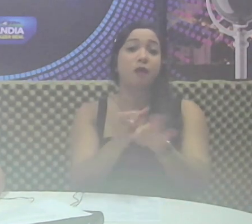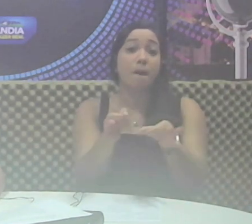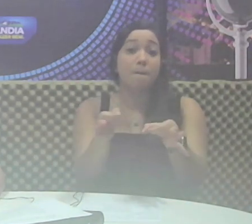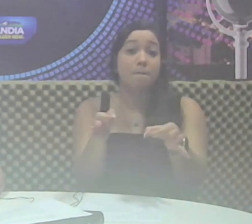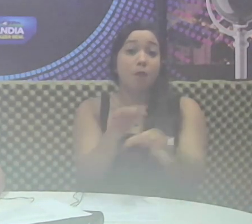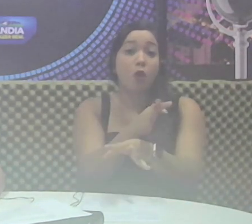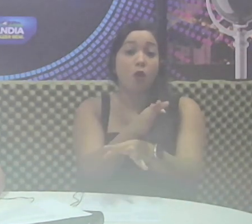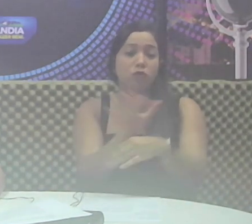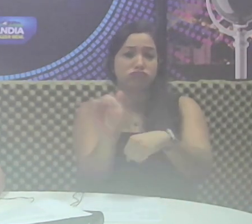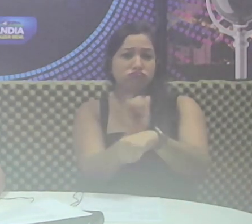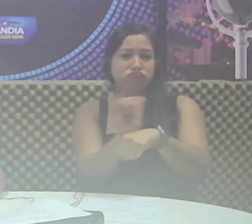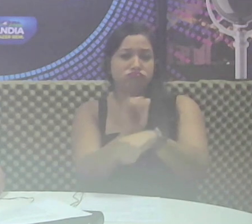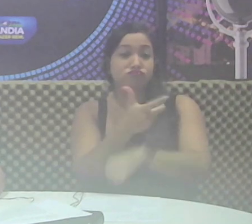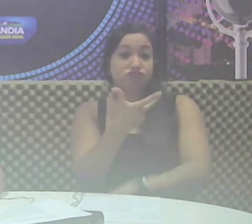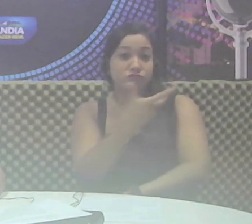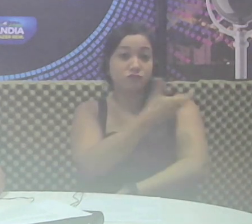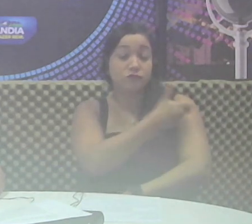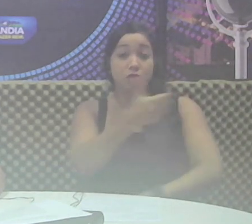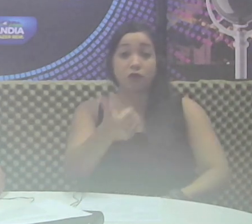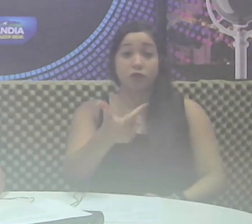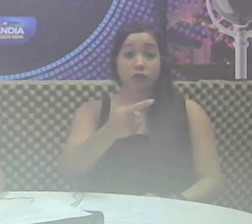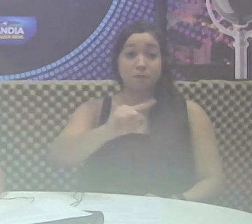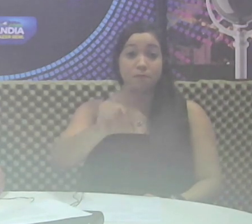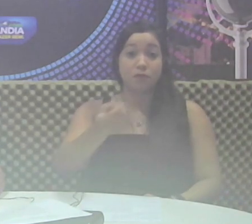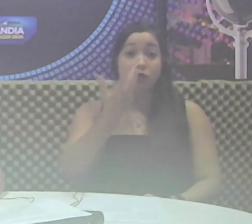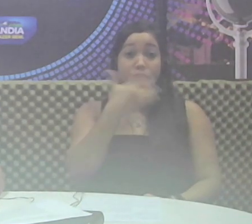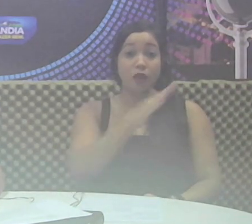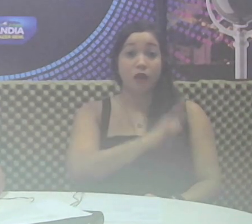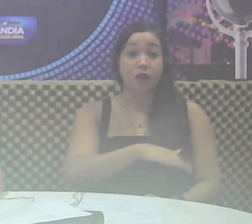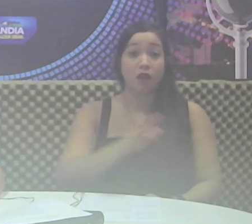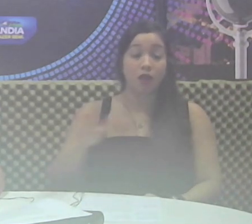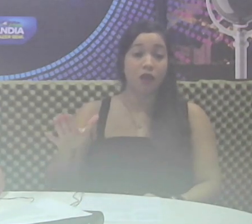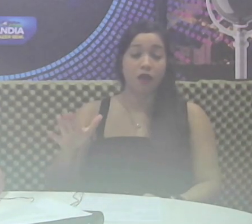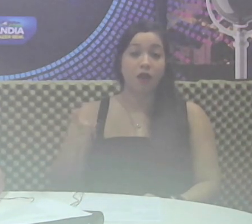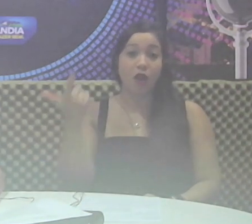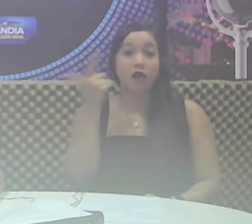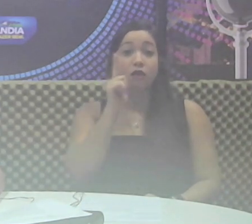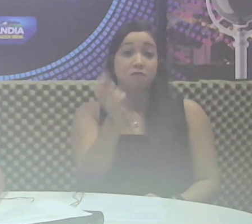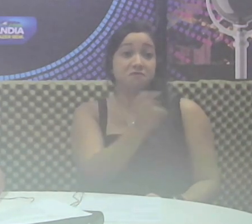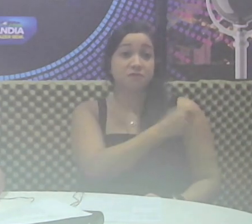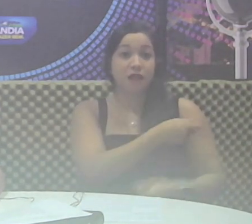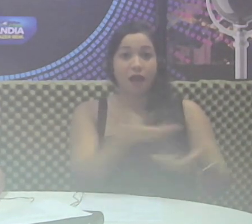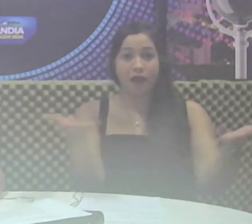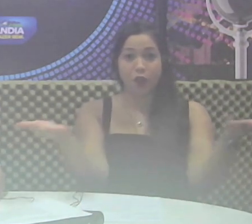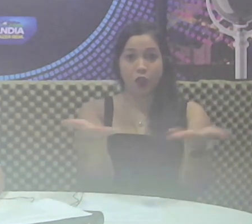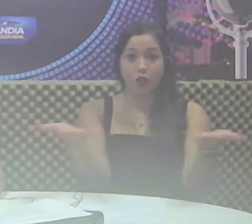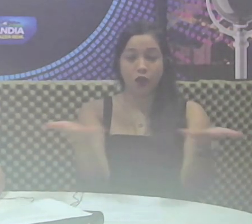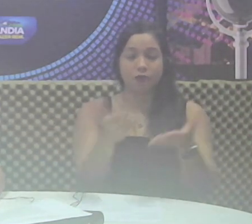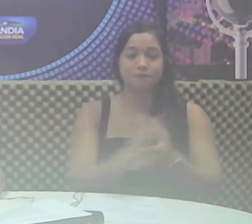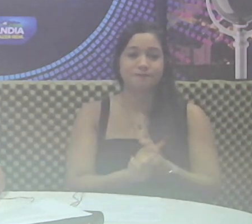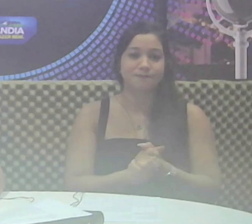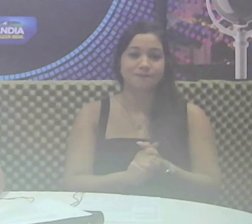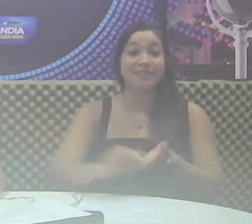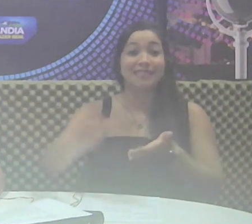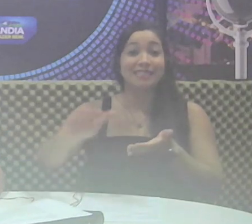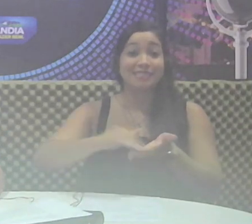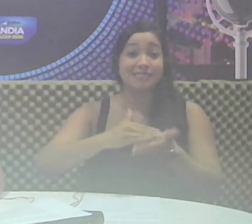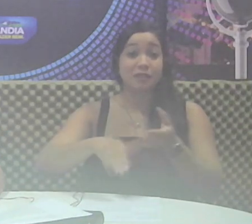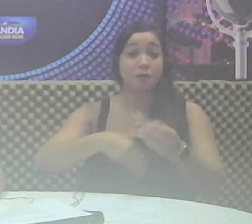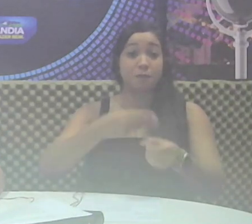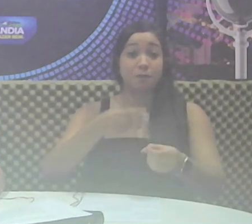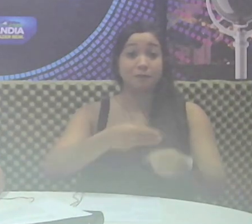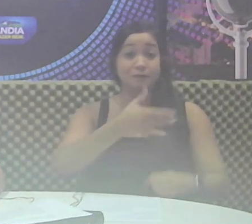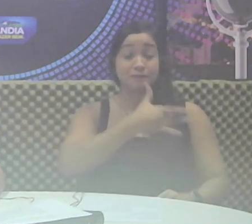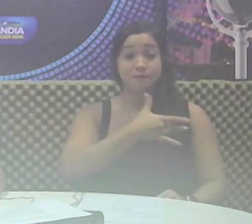esquema vacinal das 12 mil crianças que poderão ser imunizadas neste momento. A Secretaria Municipal de